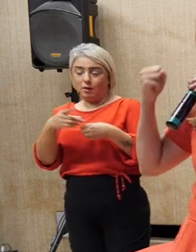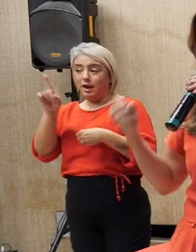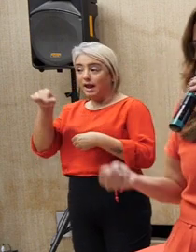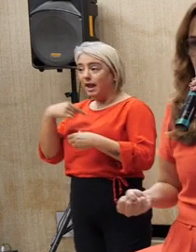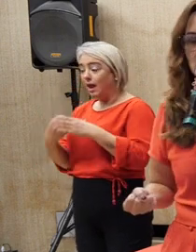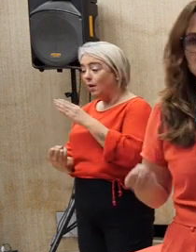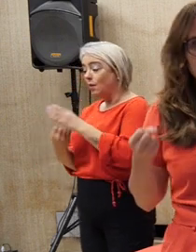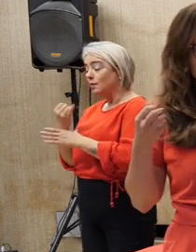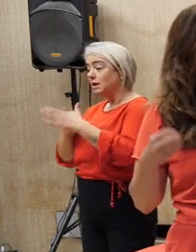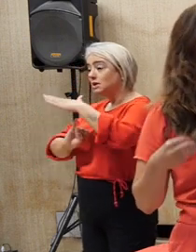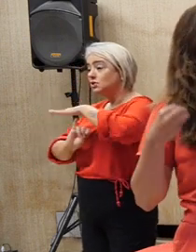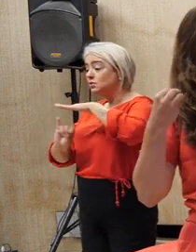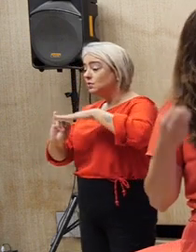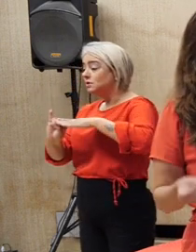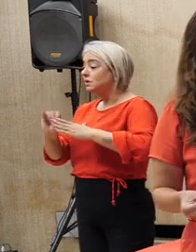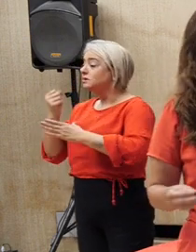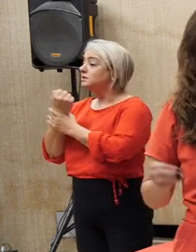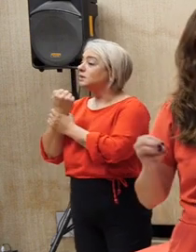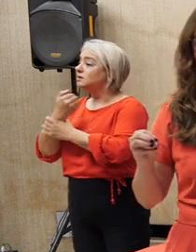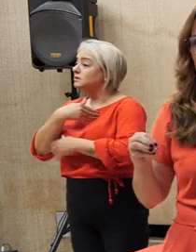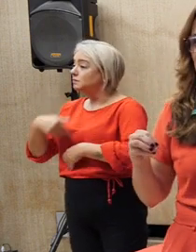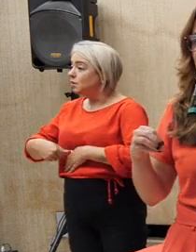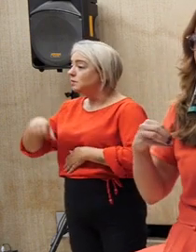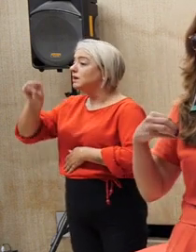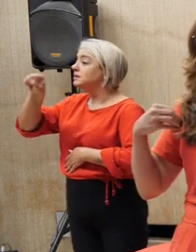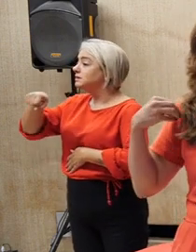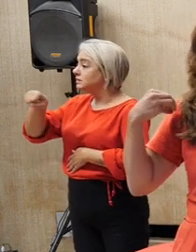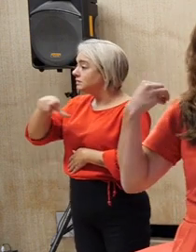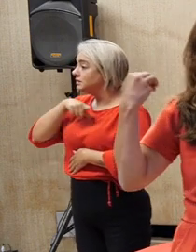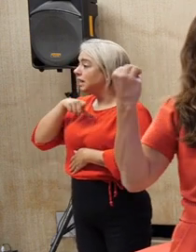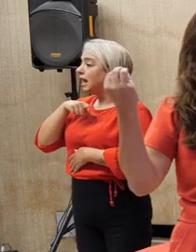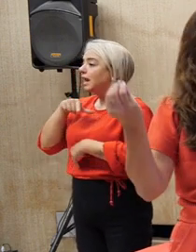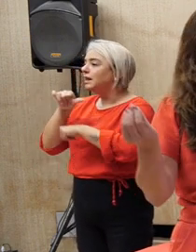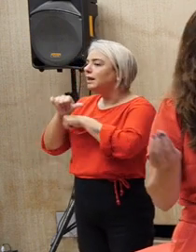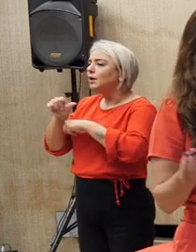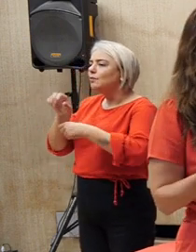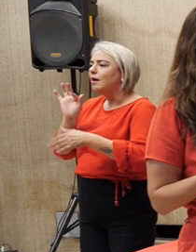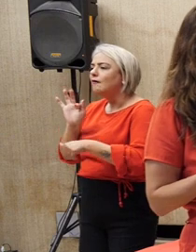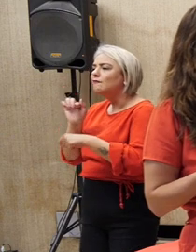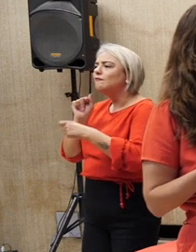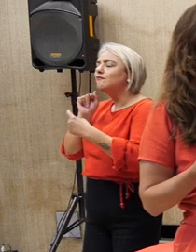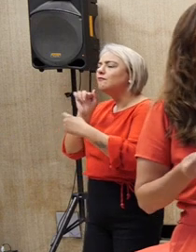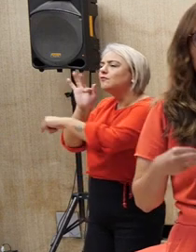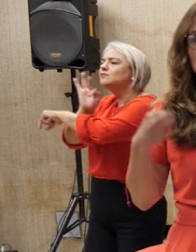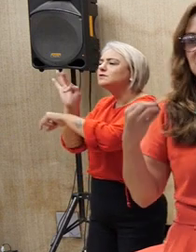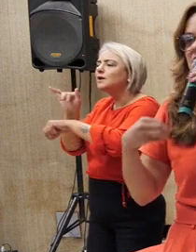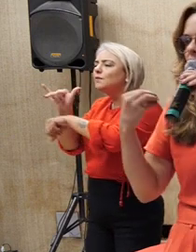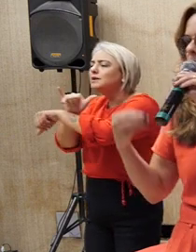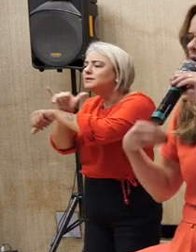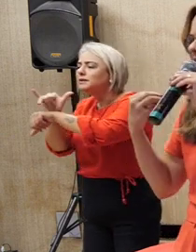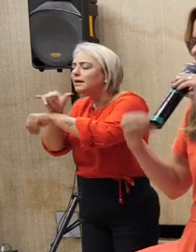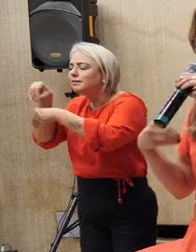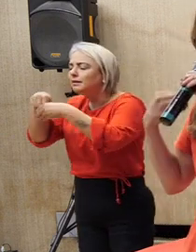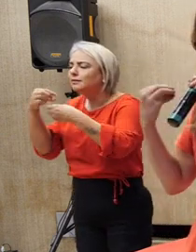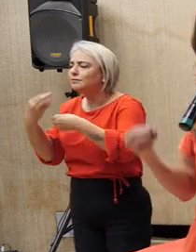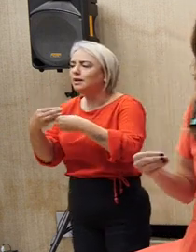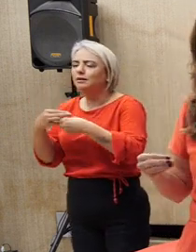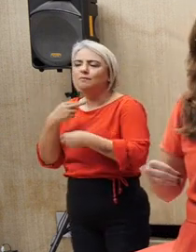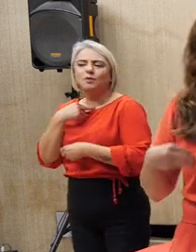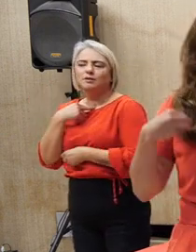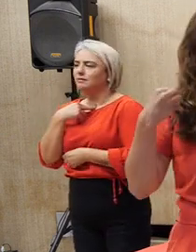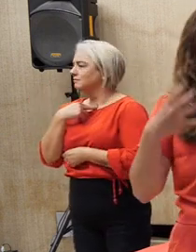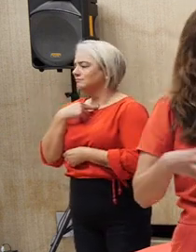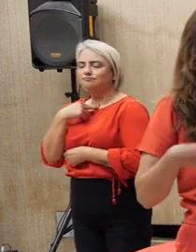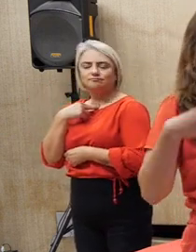uma instituição de segurança pública, sim. Ela tem um papel muito estratégico no município. E nós não podemos